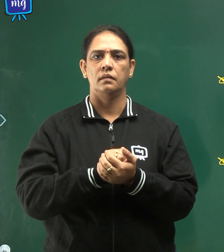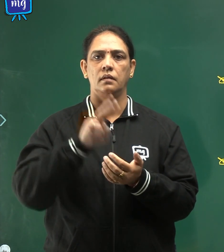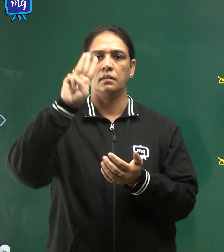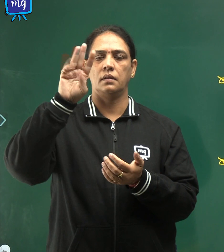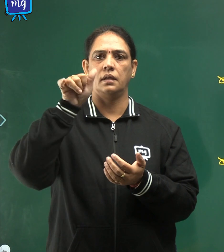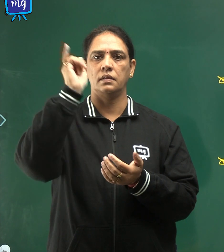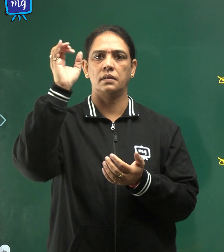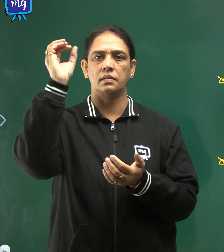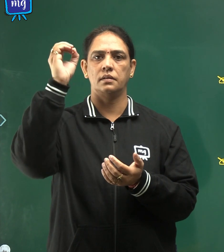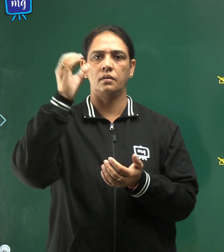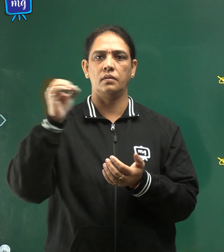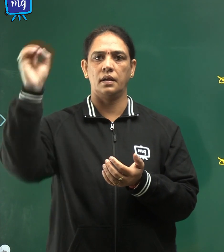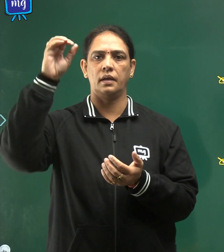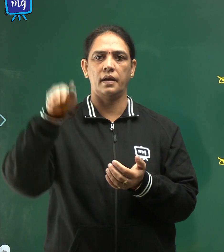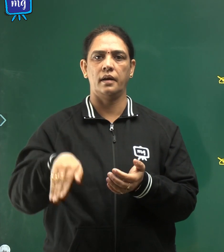360 डिग्री है।